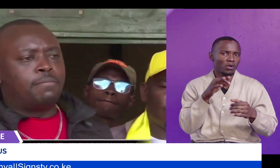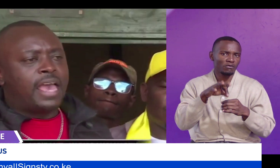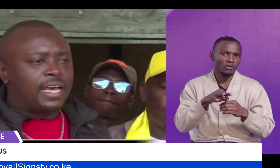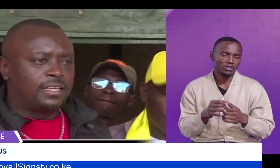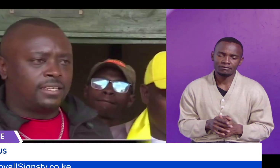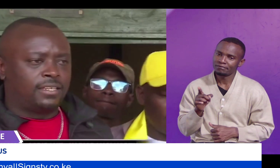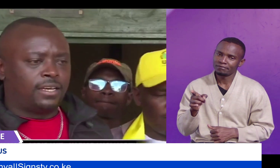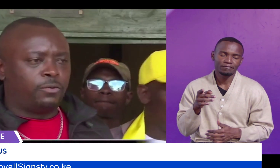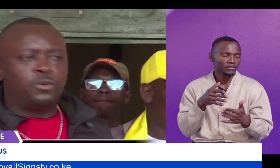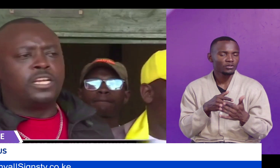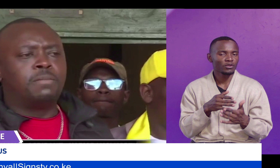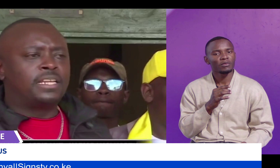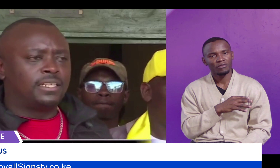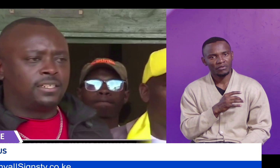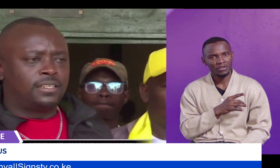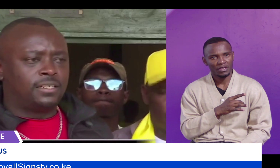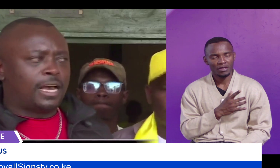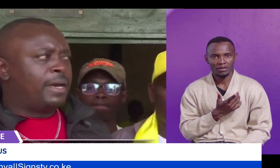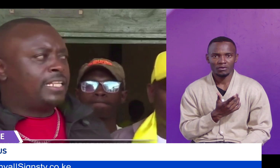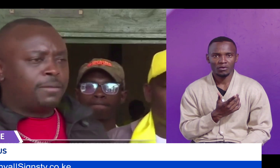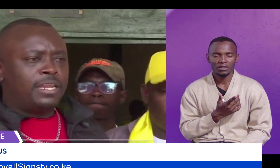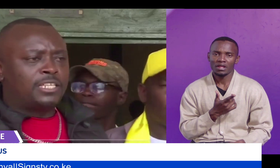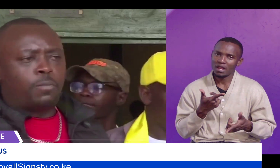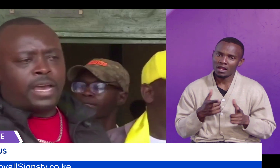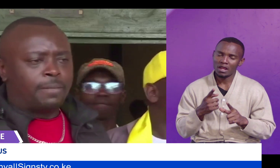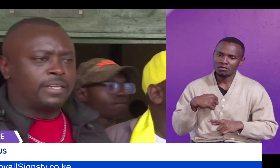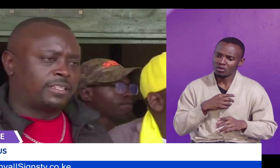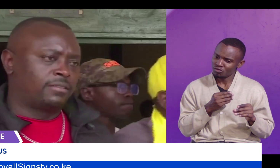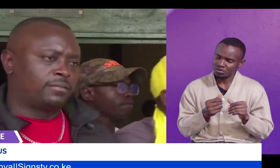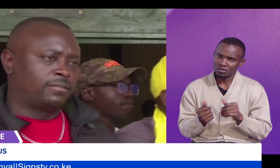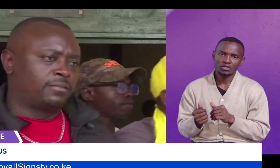bear. We don't need money. Kama anajiamini aache kupeana pesa.